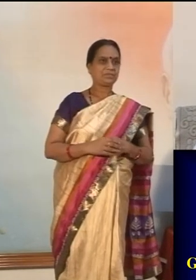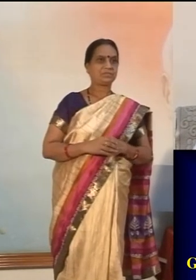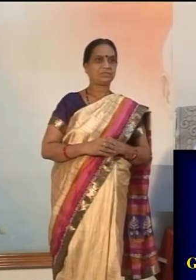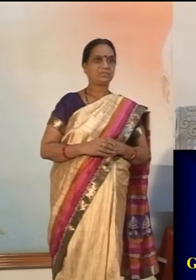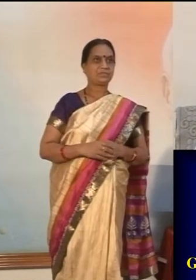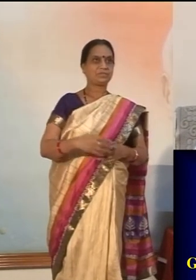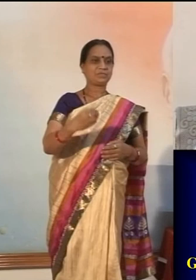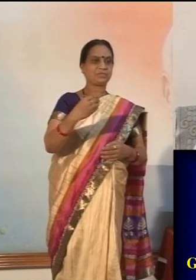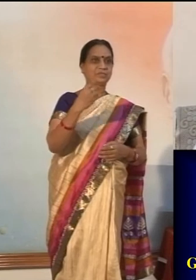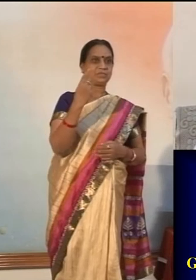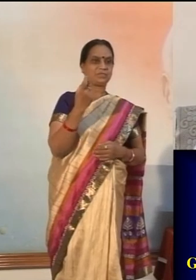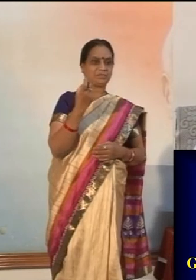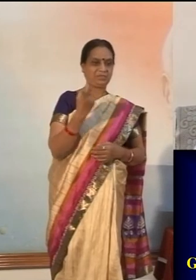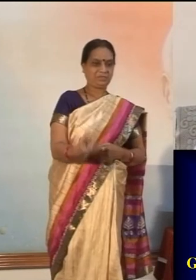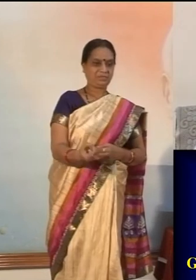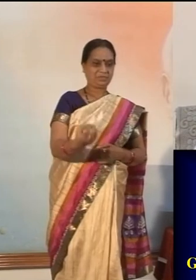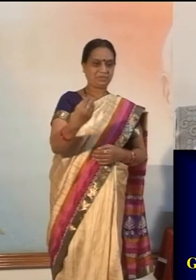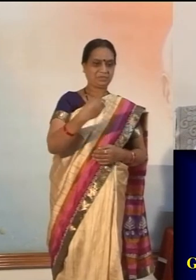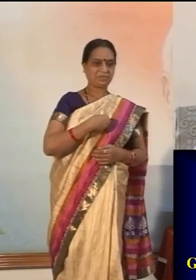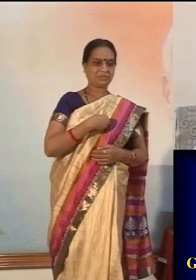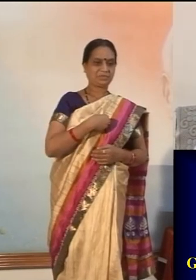जो खुद अपनी मदद करते हैं।